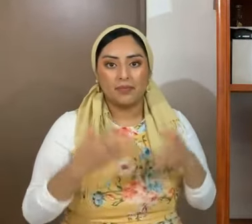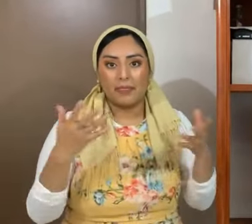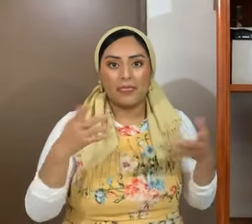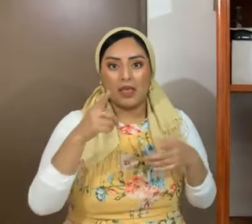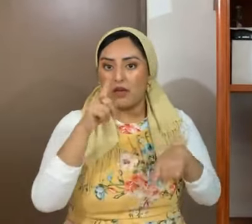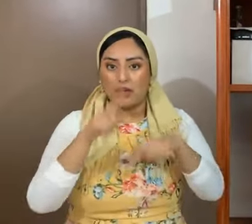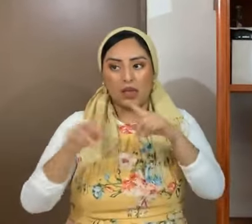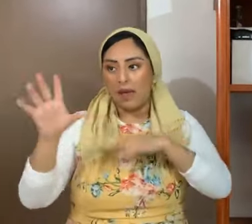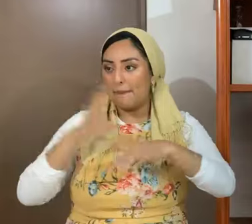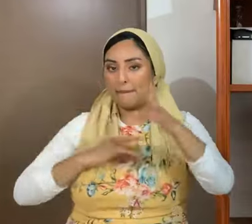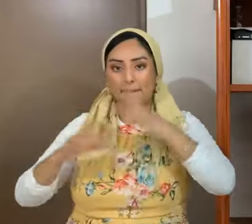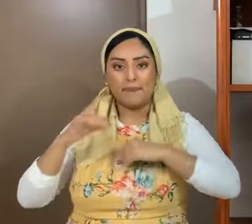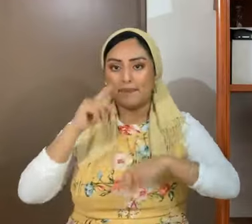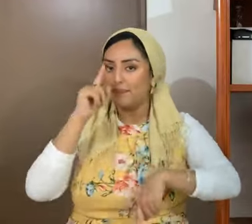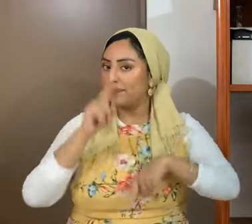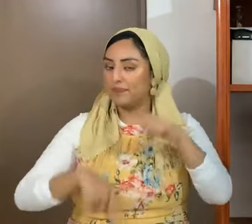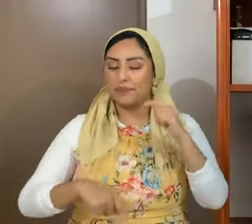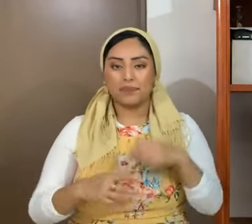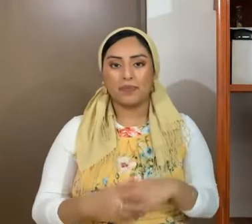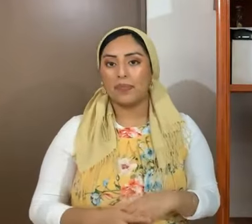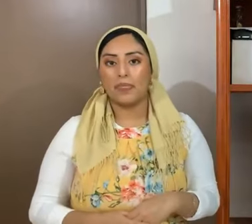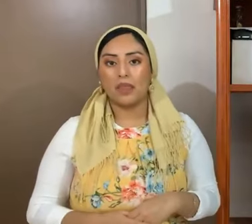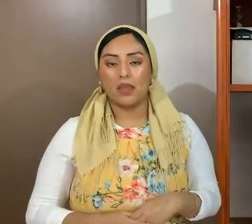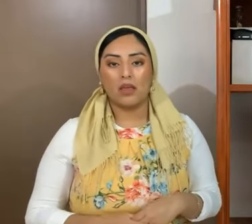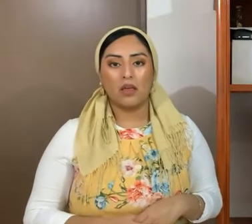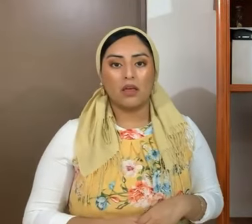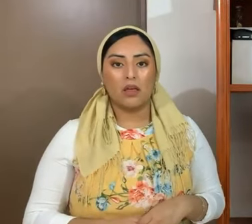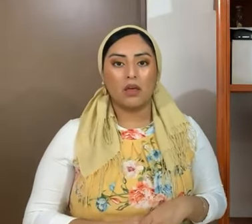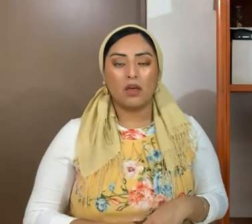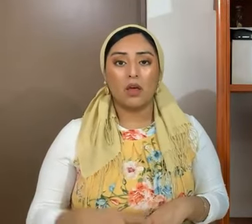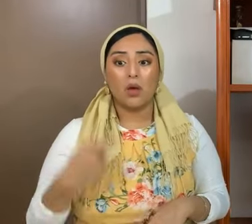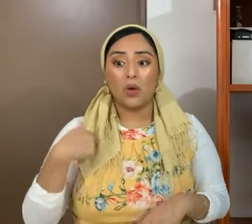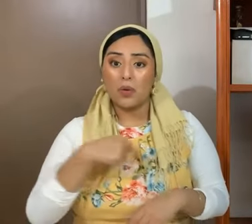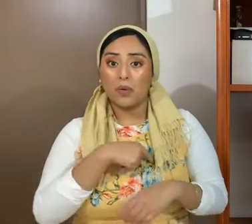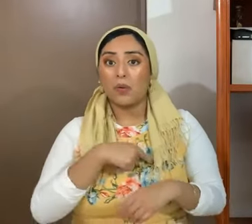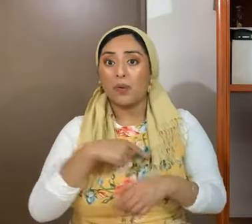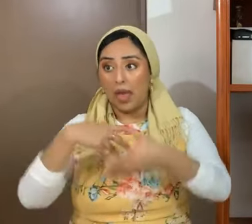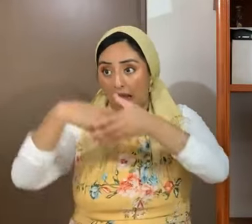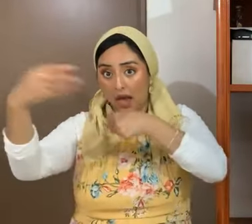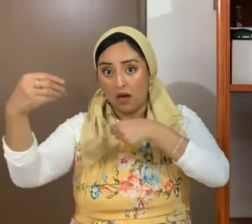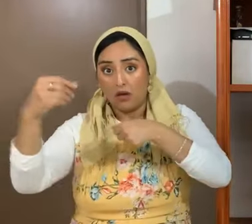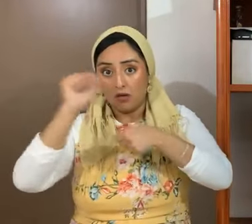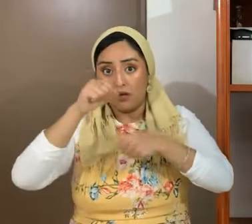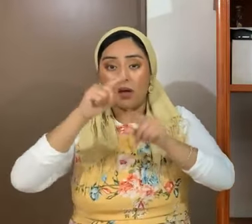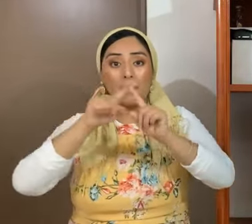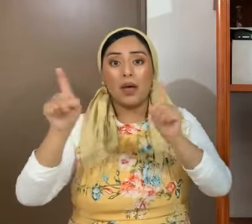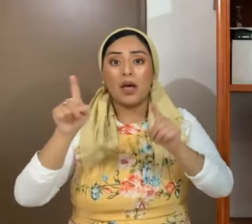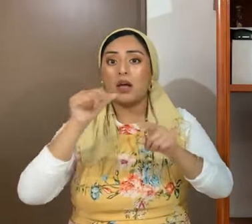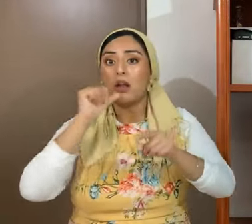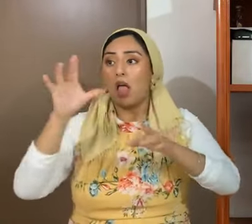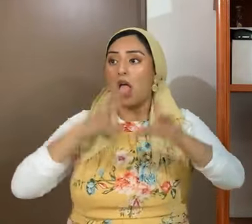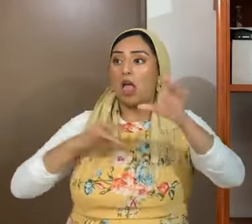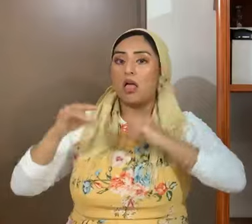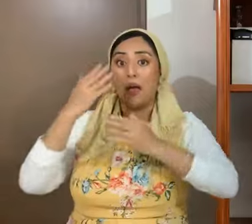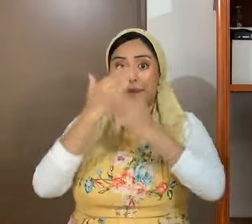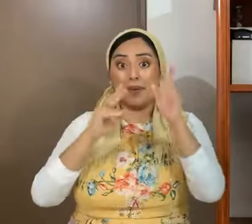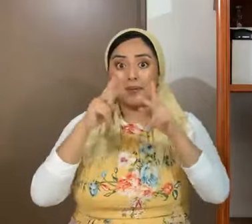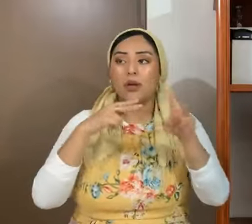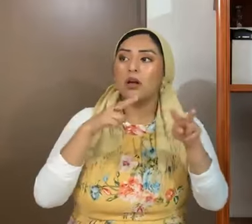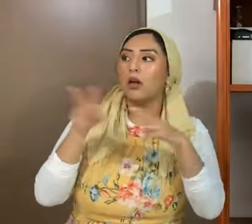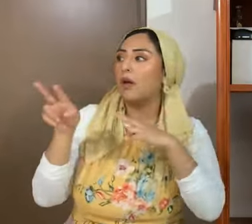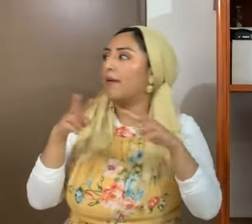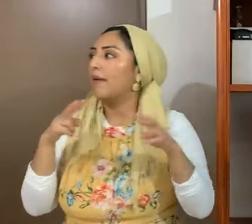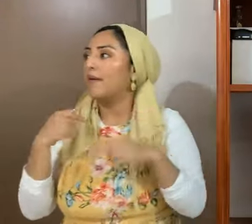no te contamina si eres Kadosh. Estamos en el mundo, pero no somos del mundo. Pero hay quienes van y ven y